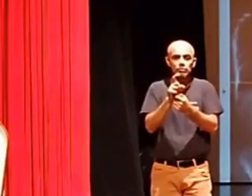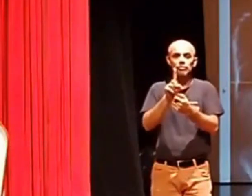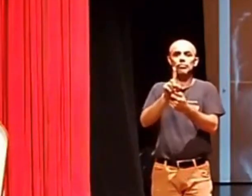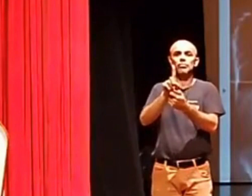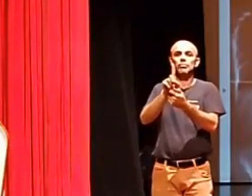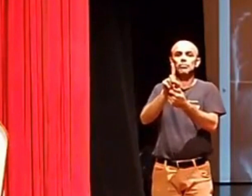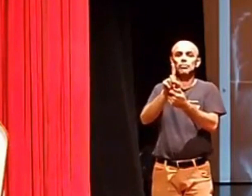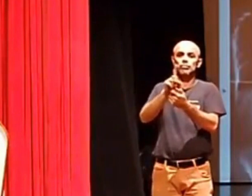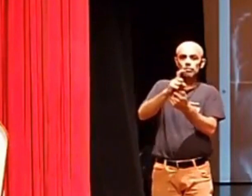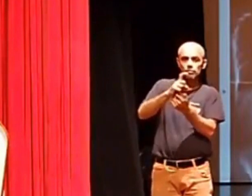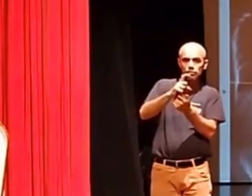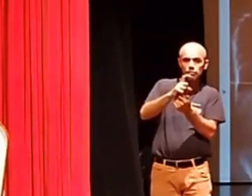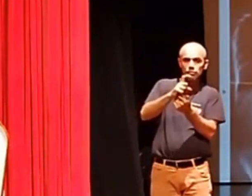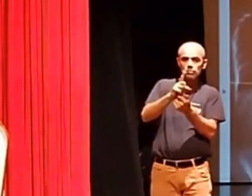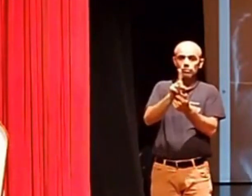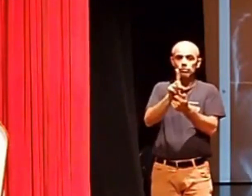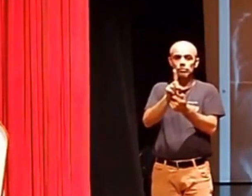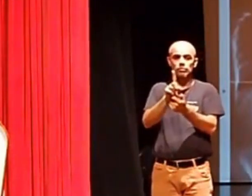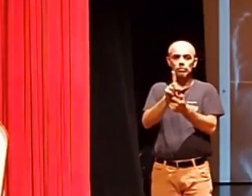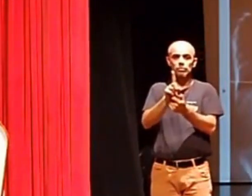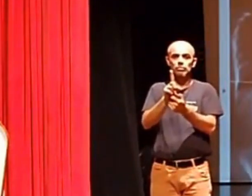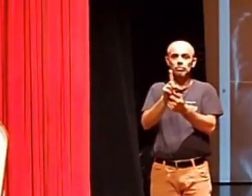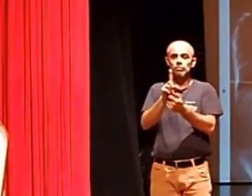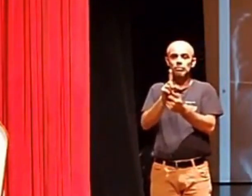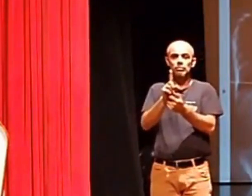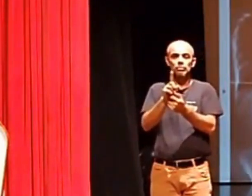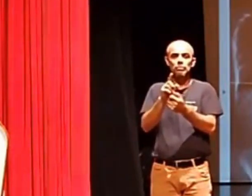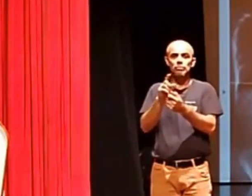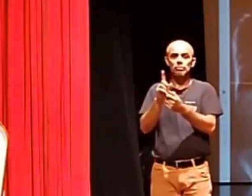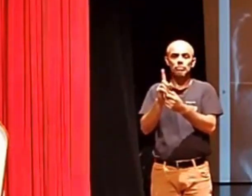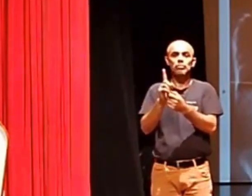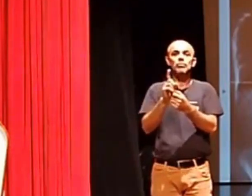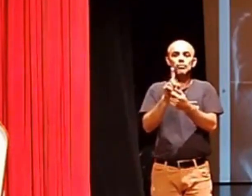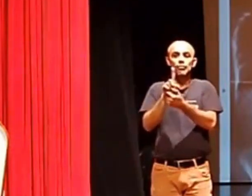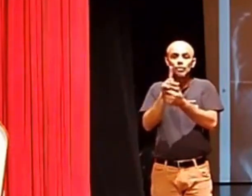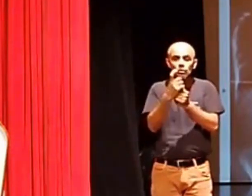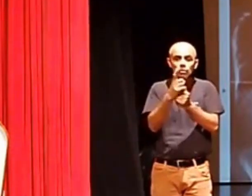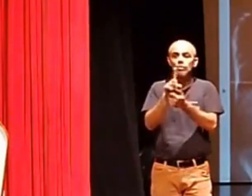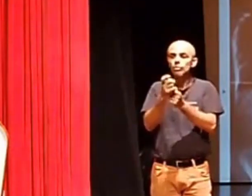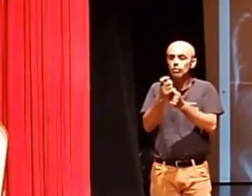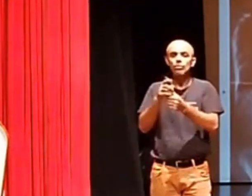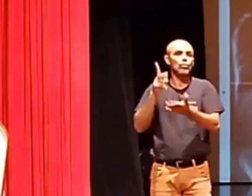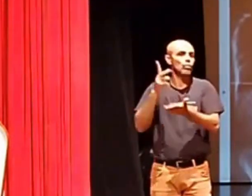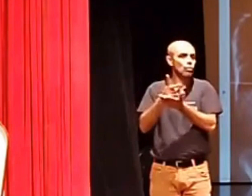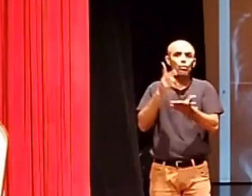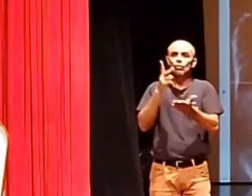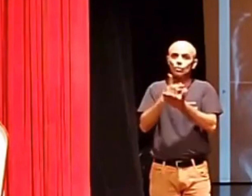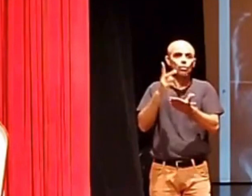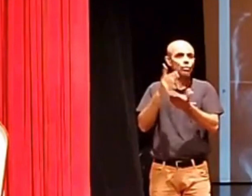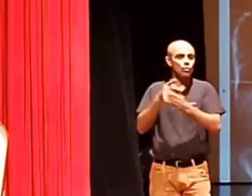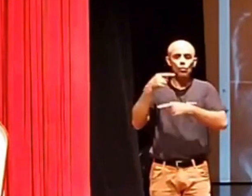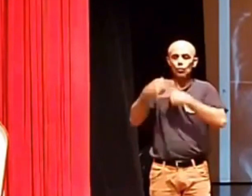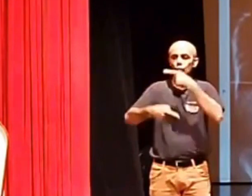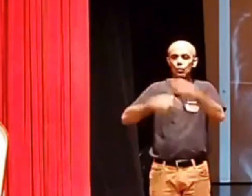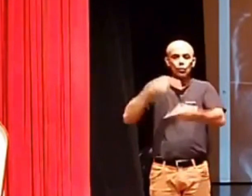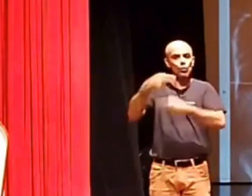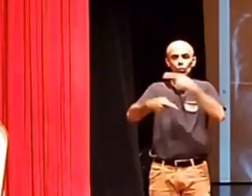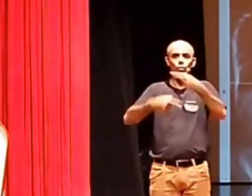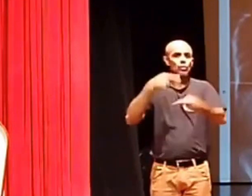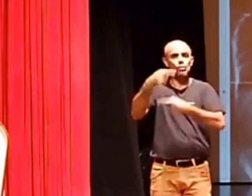simétrica, isso aqui eu assimétrica. Se eu estou gerando essa carga assimétrica de maneira constante na minha coluna, eu estou gerando